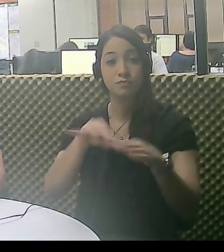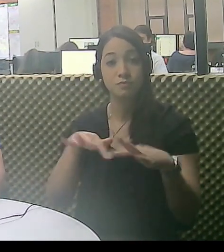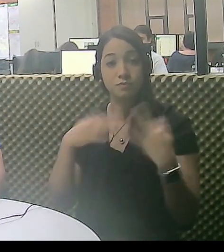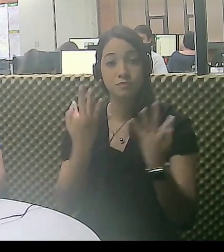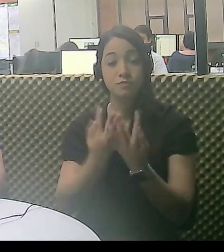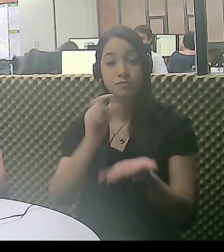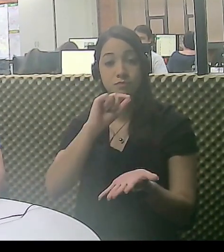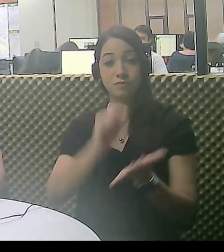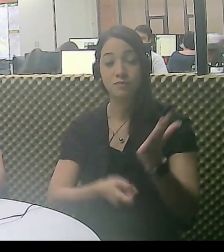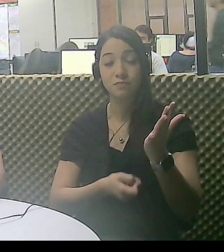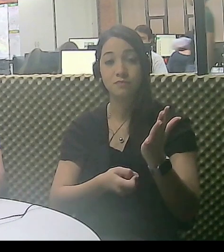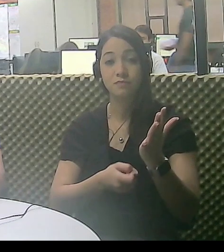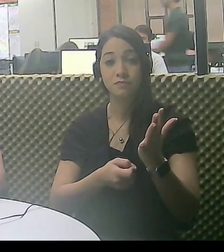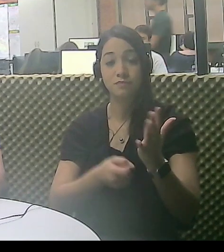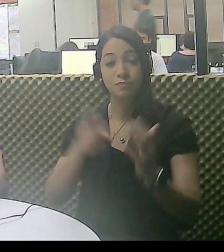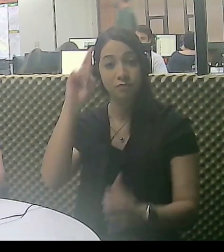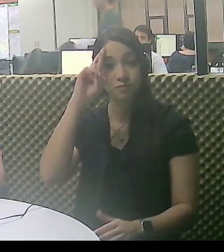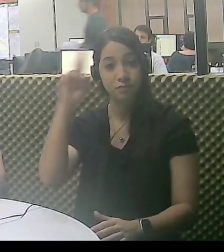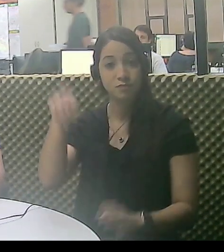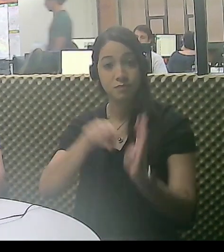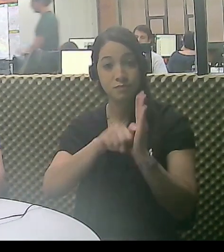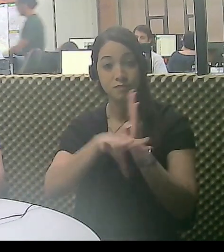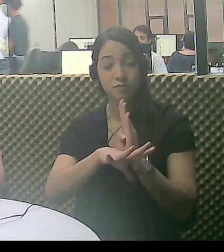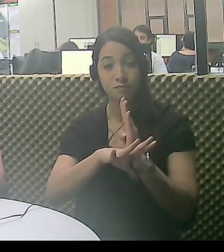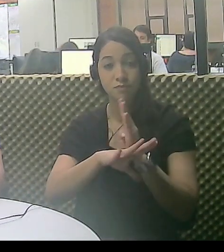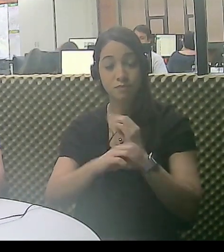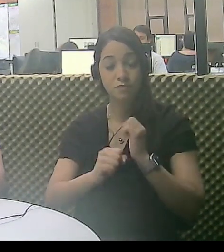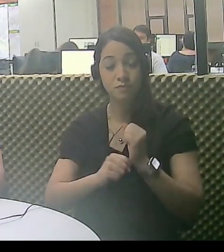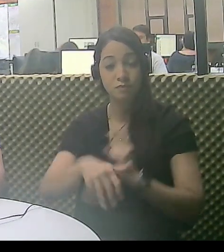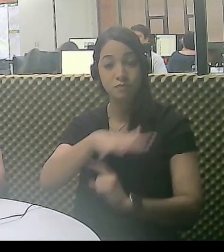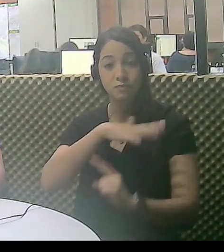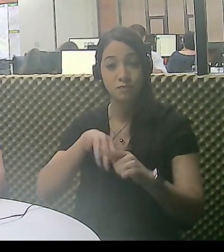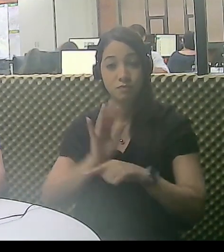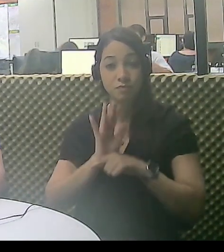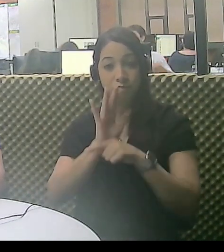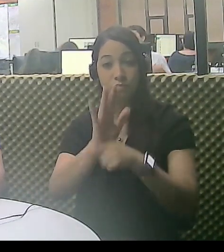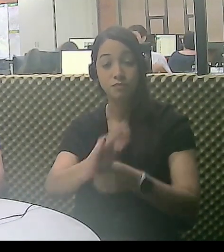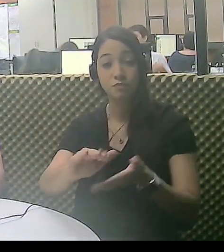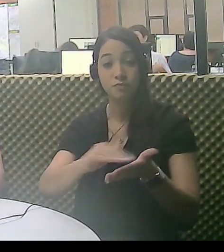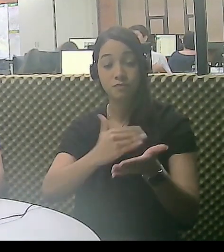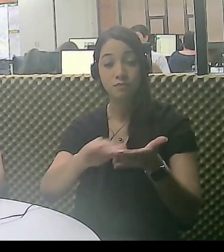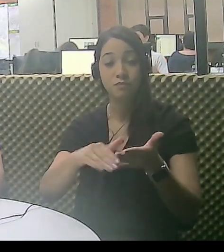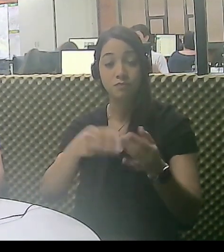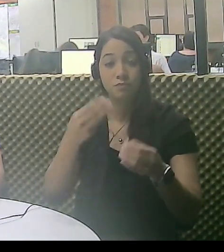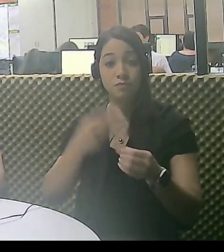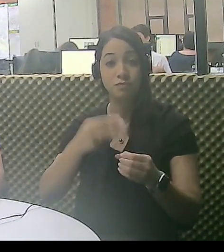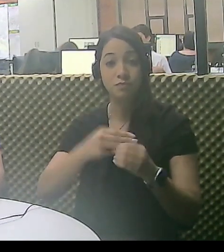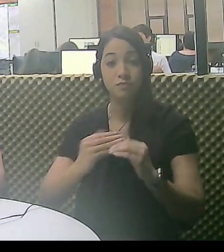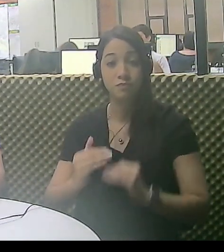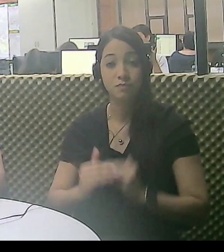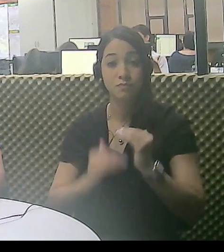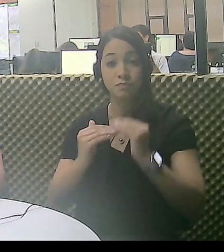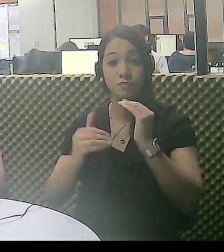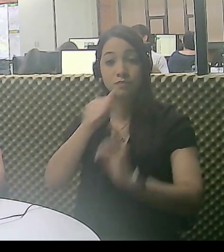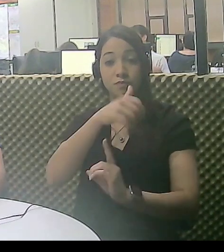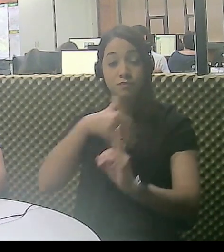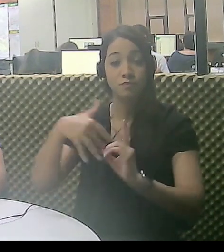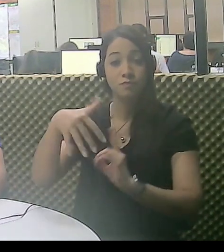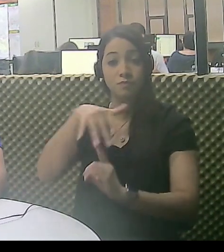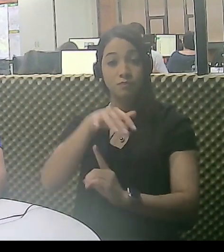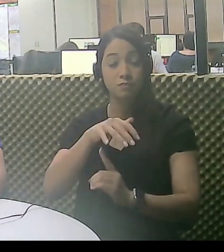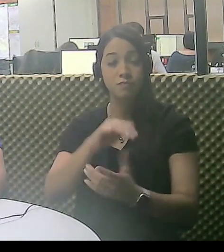famílias cadastradas na Diretoria de Benefícios Socioassistenciais por meio da Secretaria Municipal de Desenvolvimento